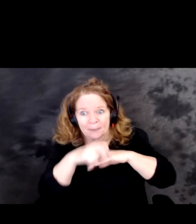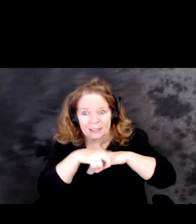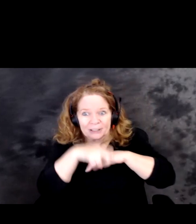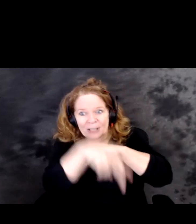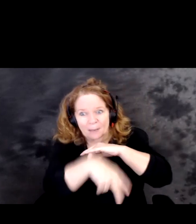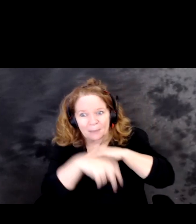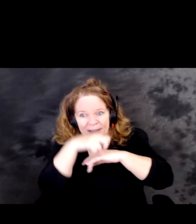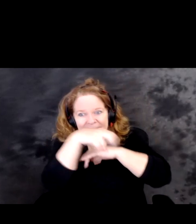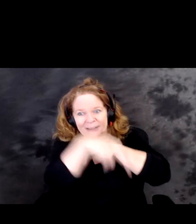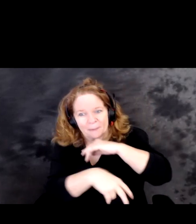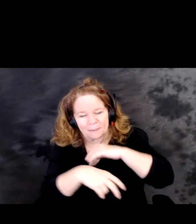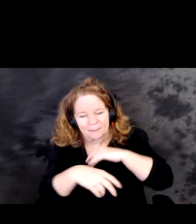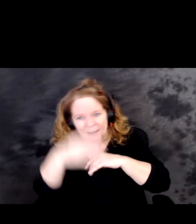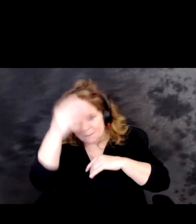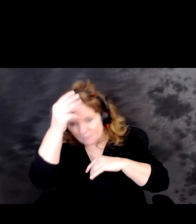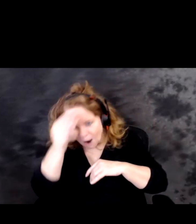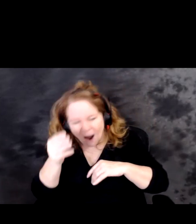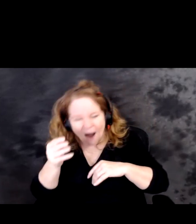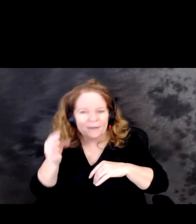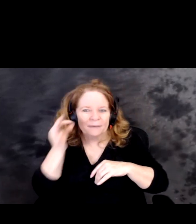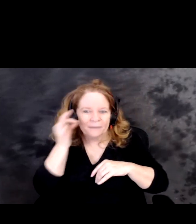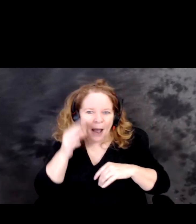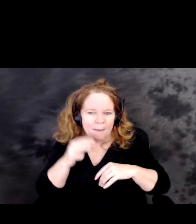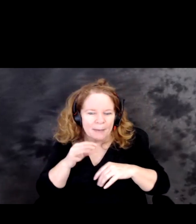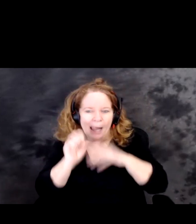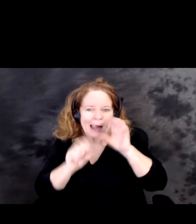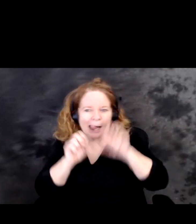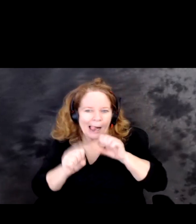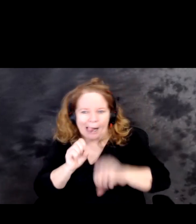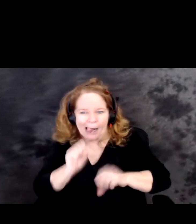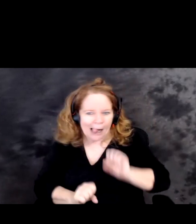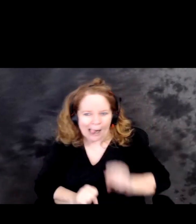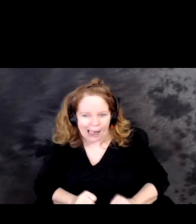Buzzling, la abeja. Marvin, Fabi, bajaron la